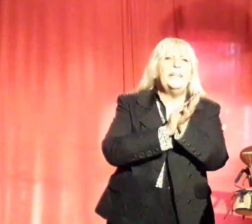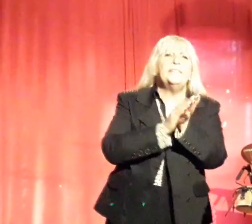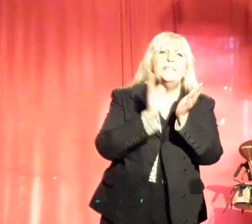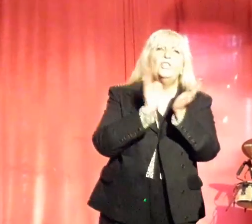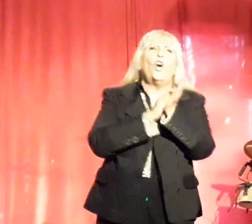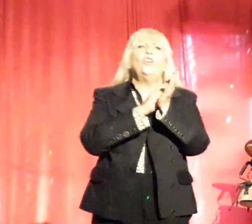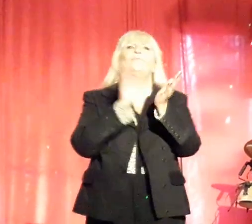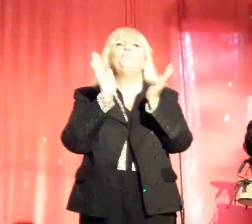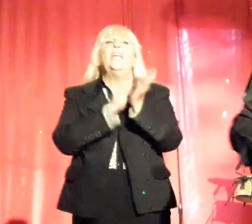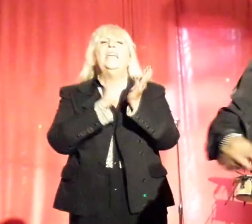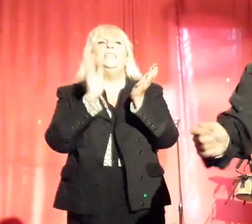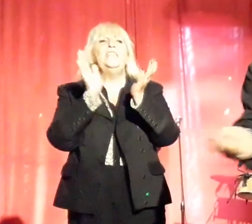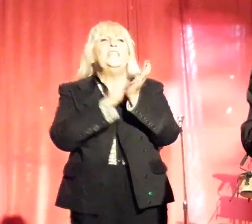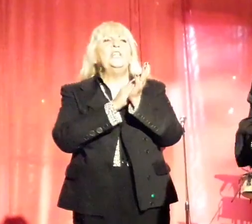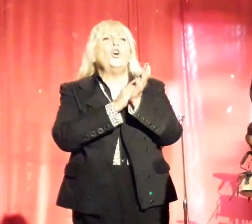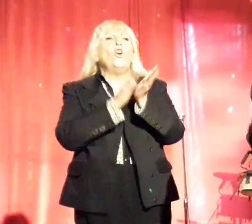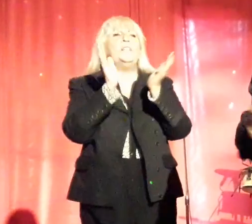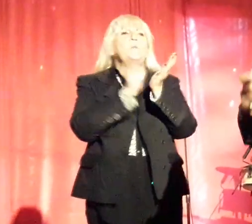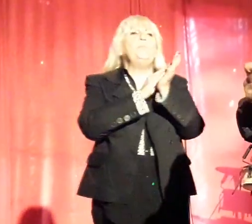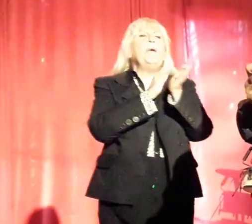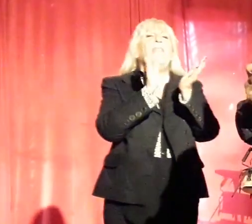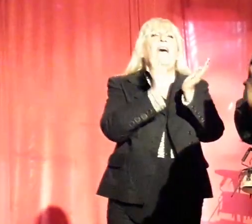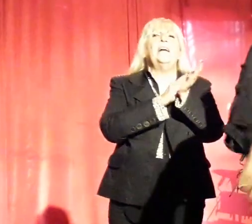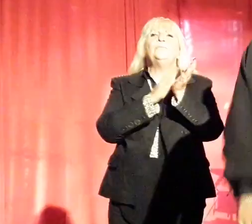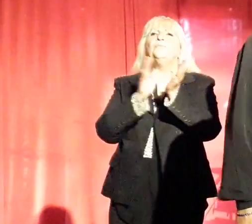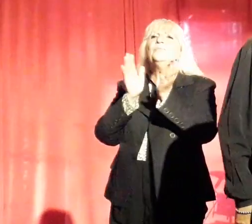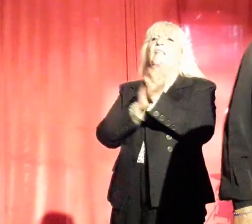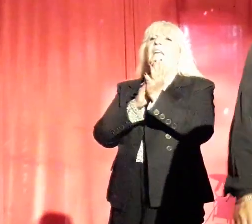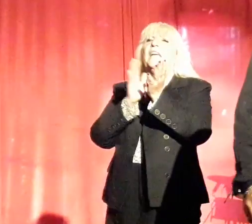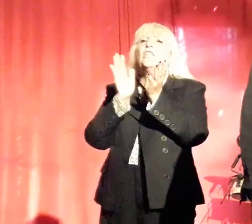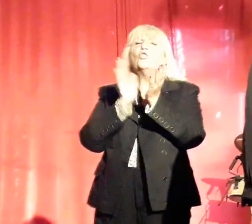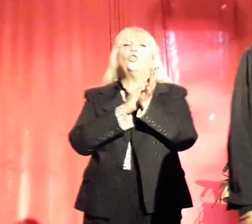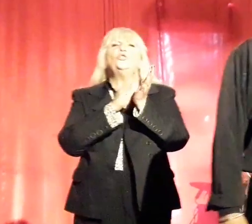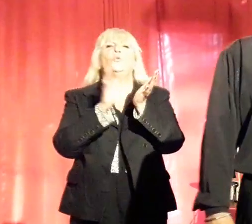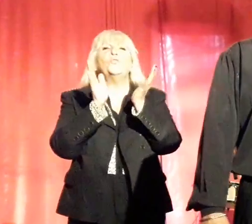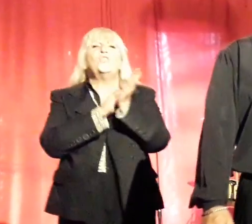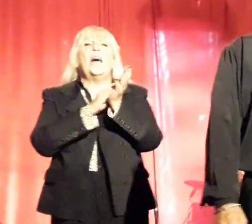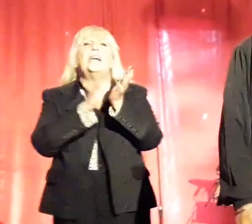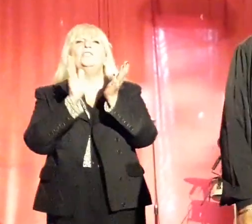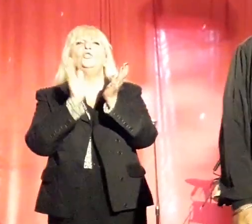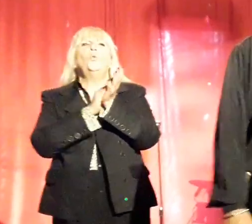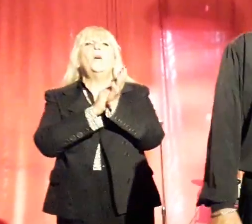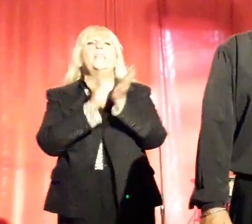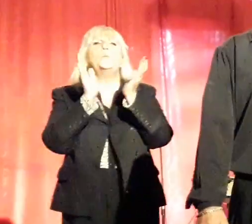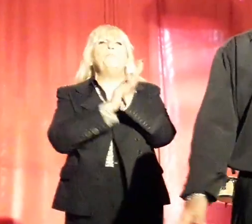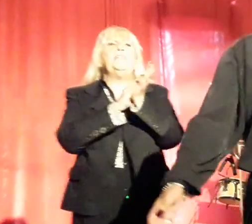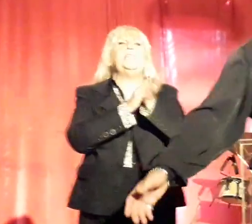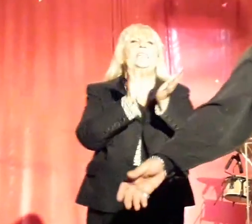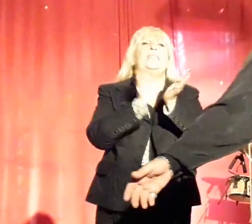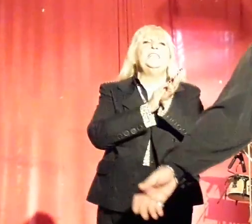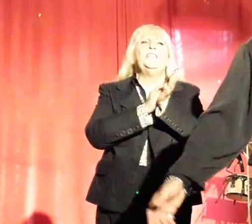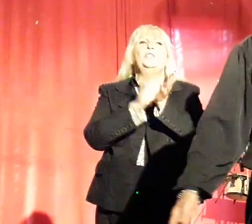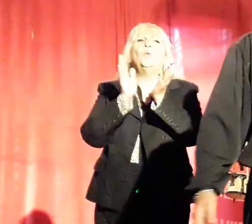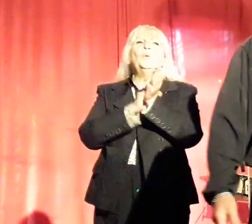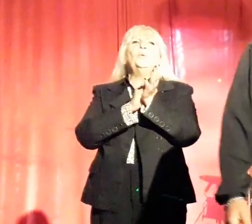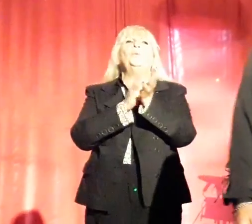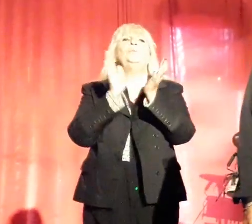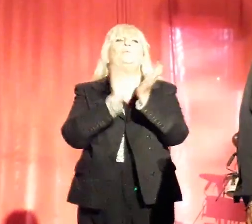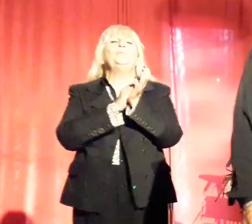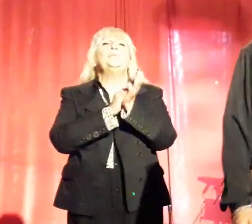con ejército ni con espada, es con tu Santo